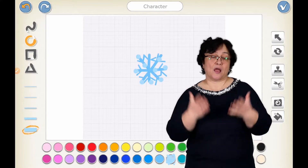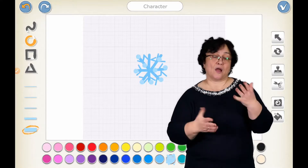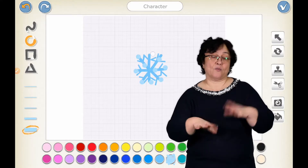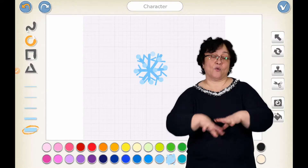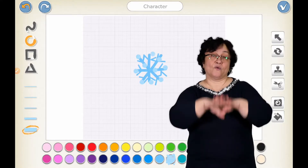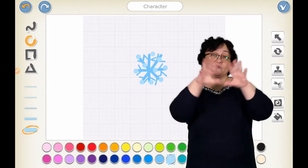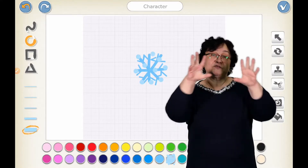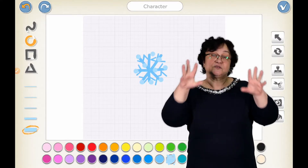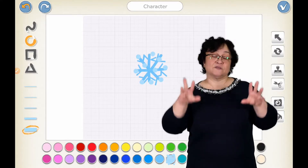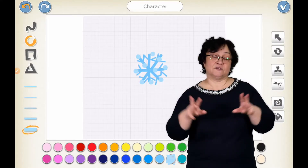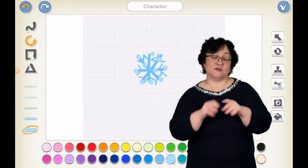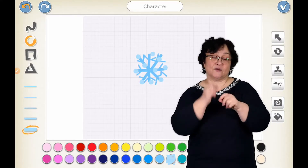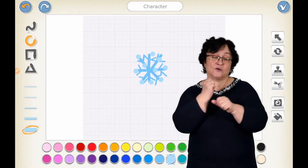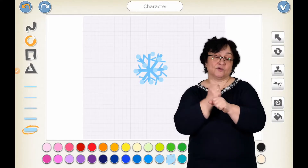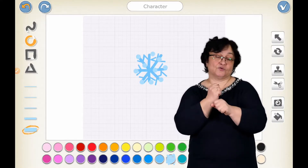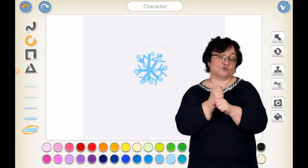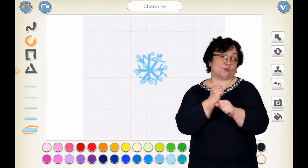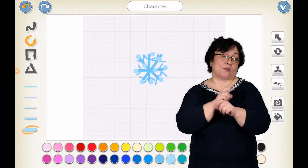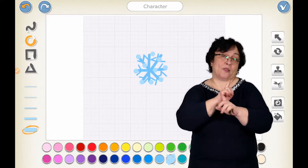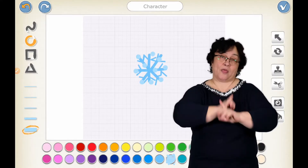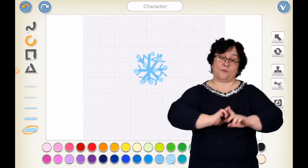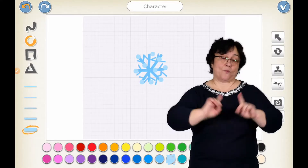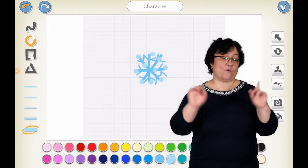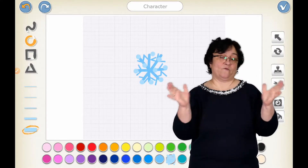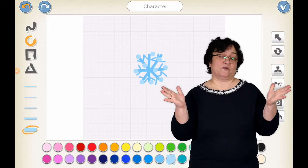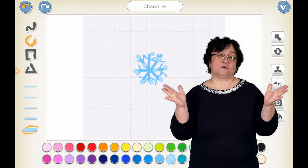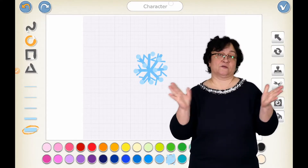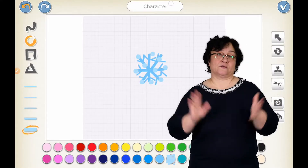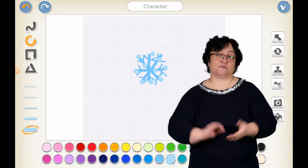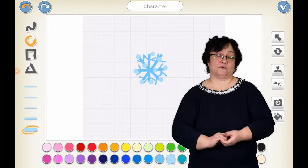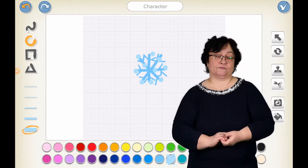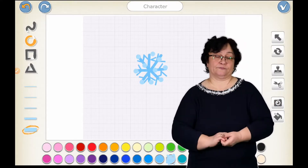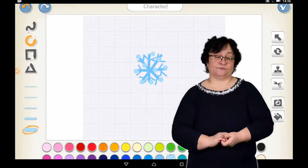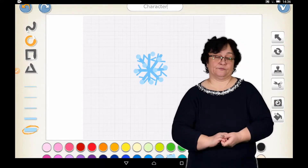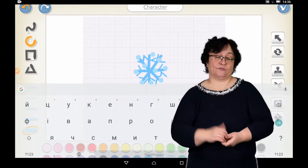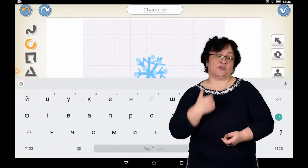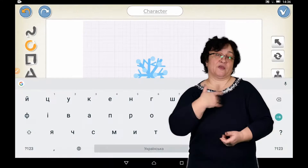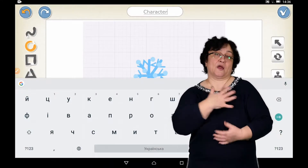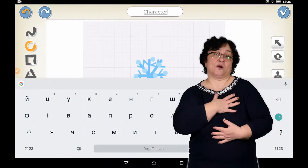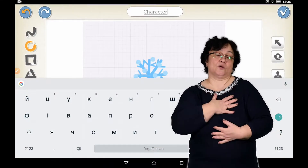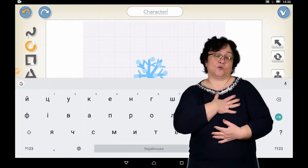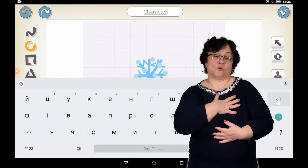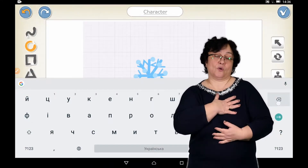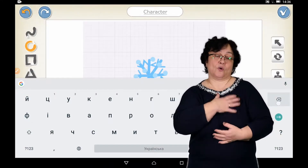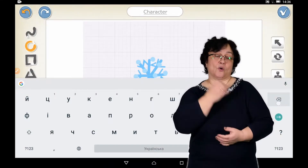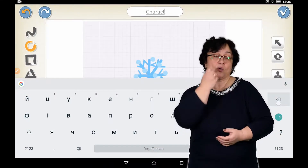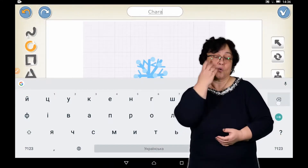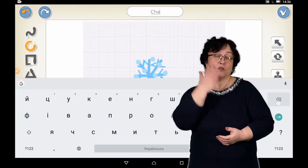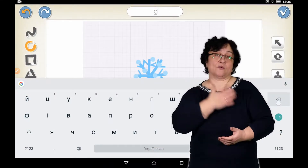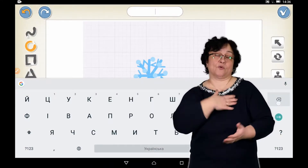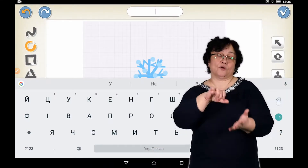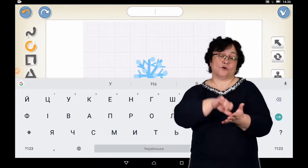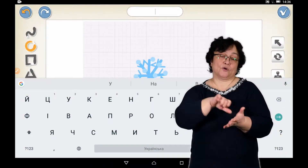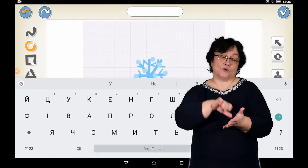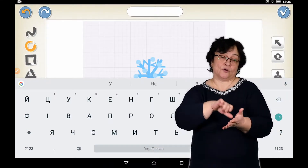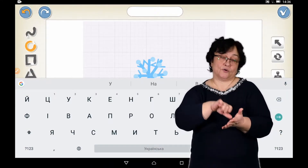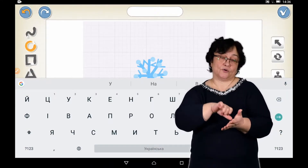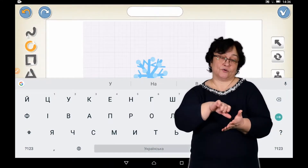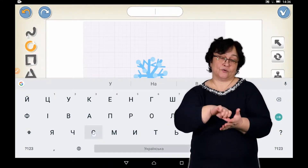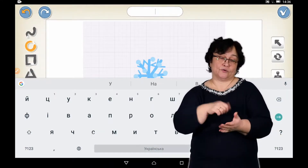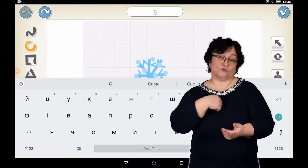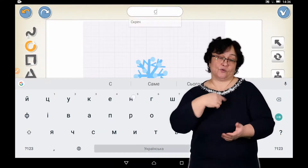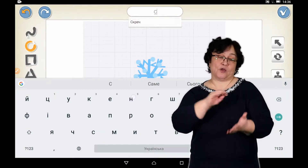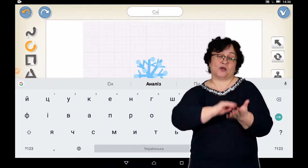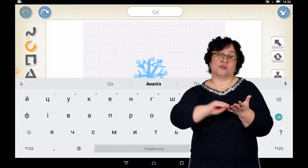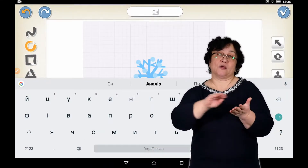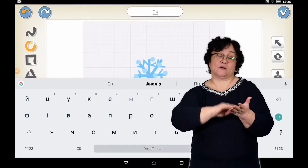Або взагалі зробити якимись неймовірними. Я люблю, коли мої герої мають імена, тому